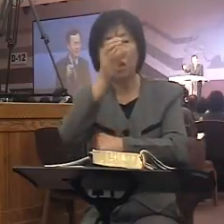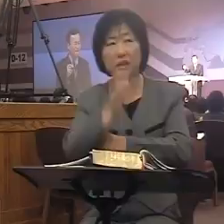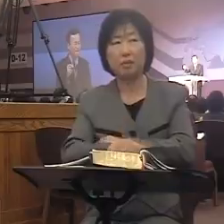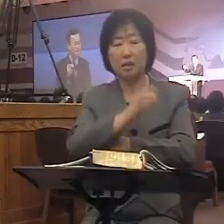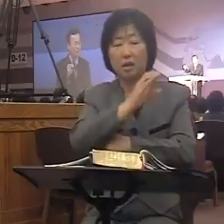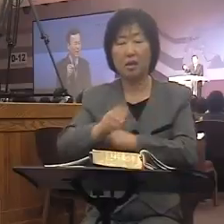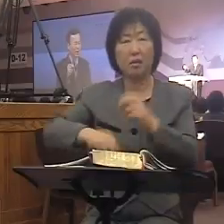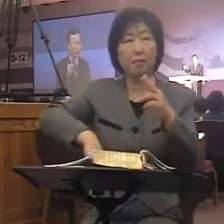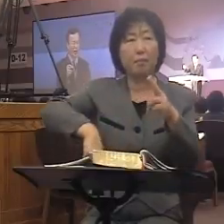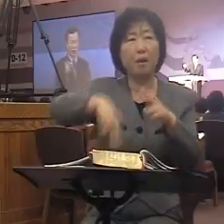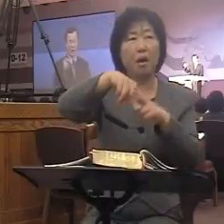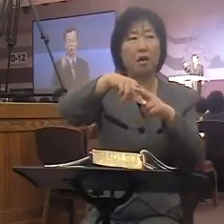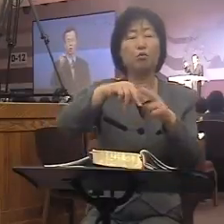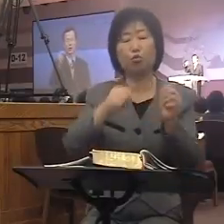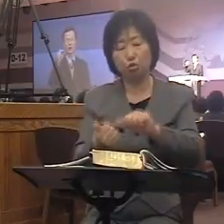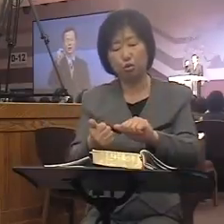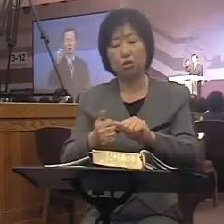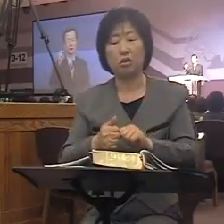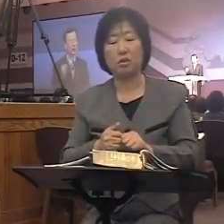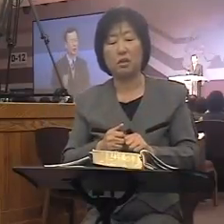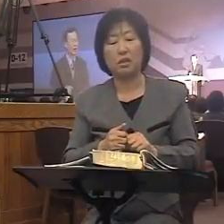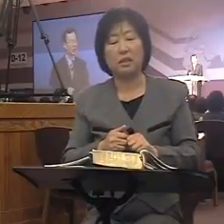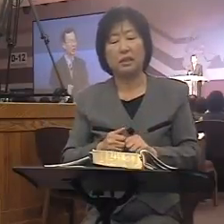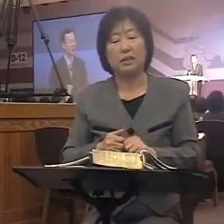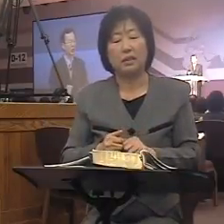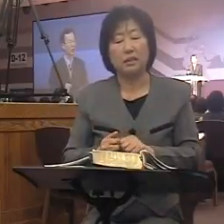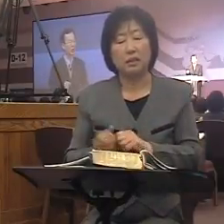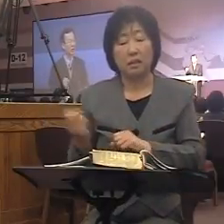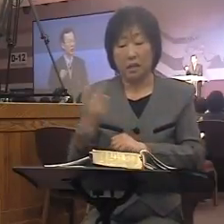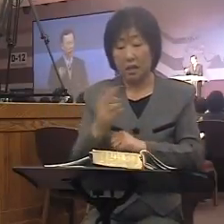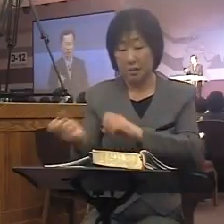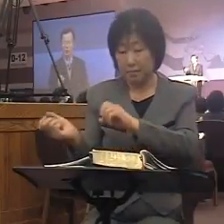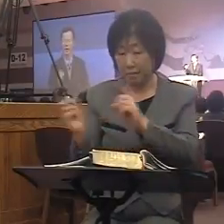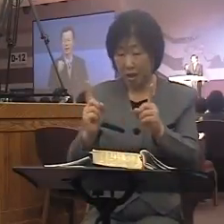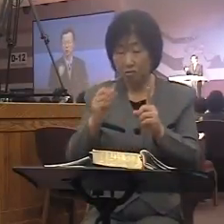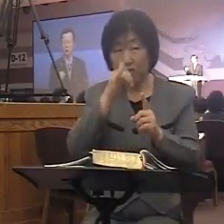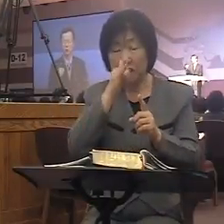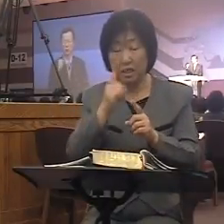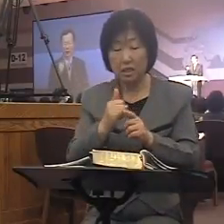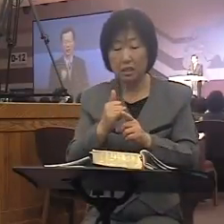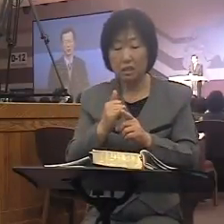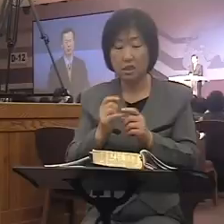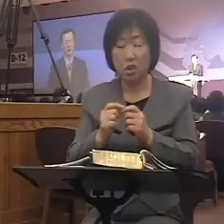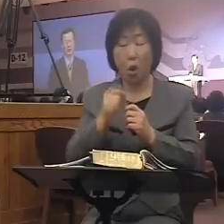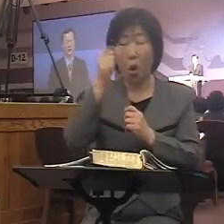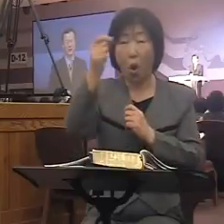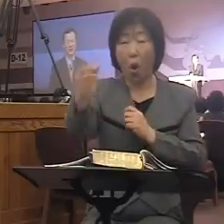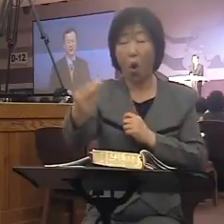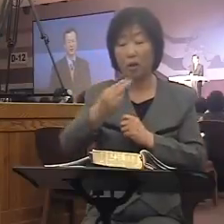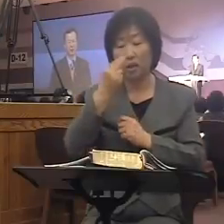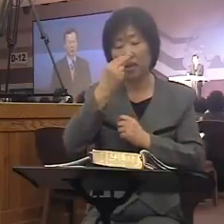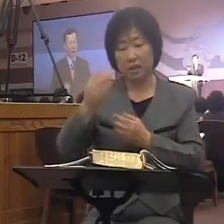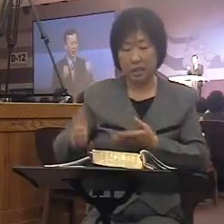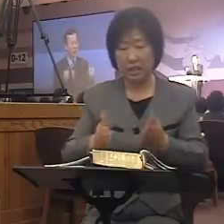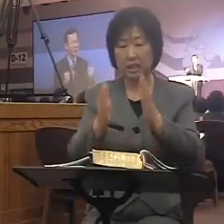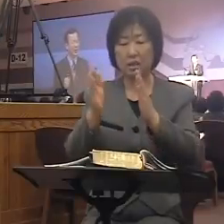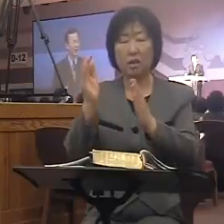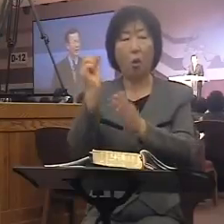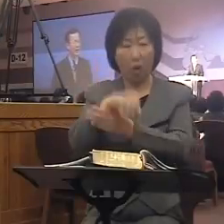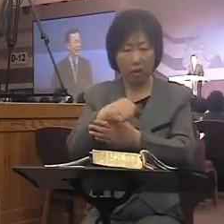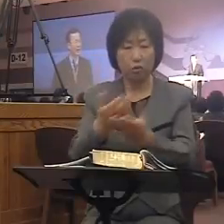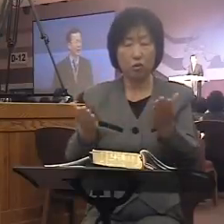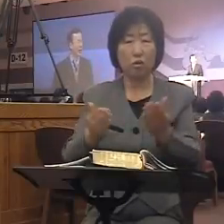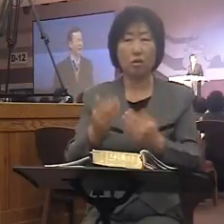죽으십니다. 다시 살 수 있는 길을 허락하시고 영생의 축복을 허락하십니다. 너는 내